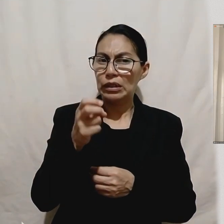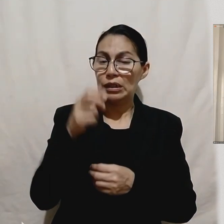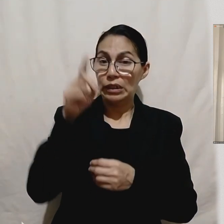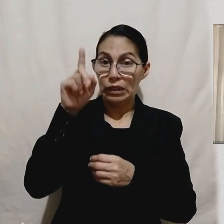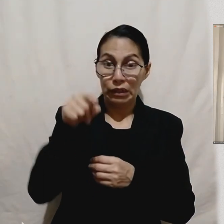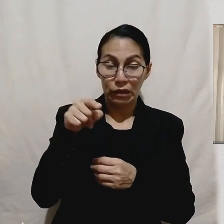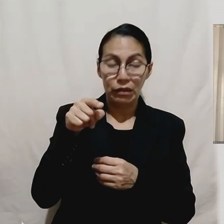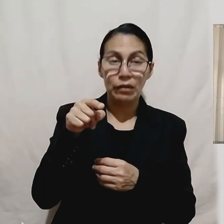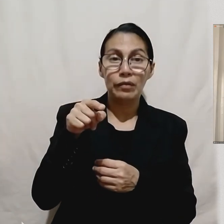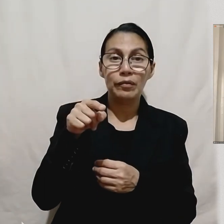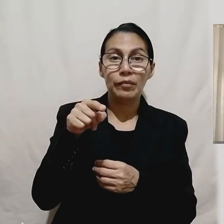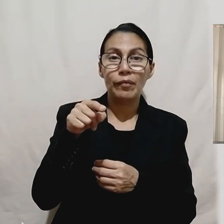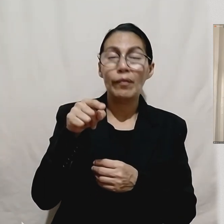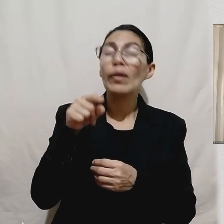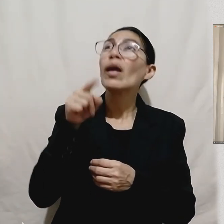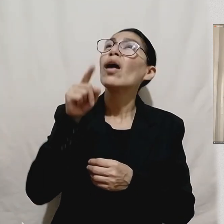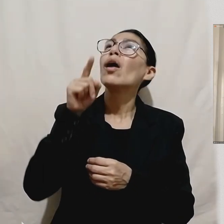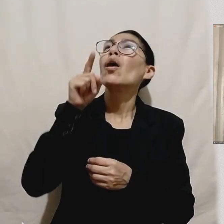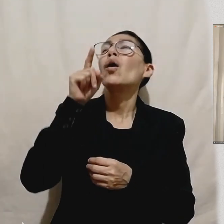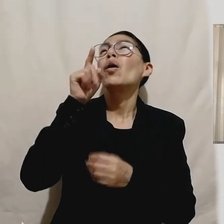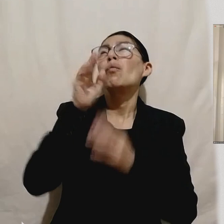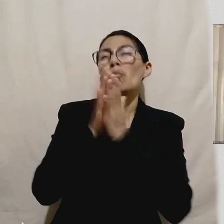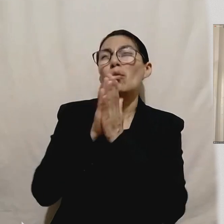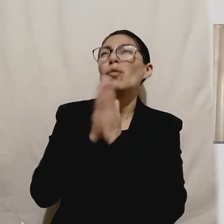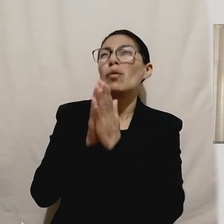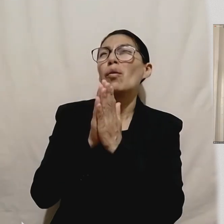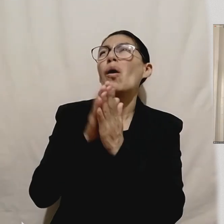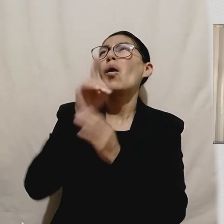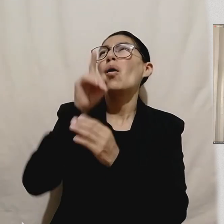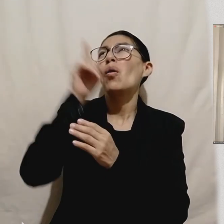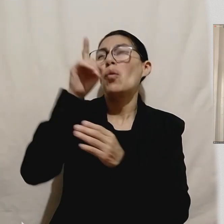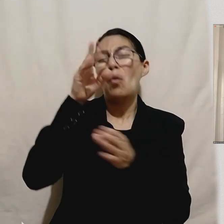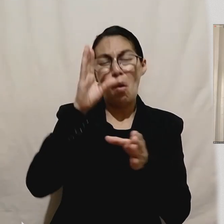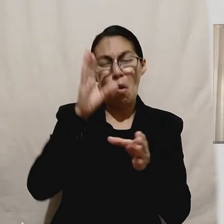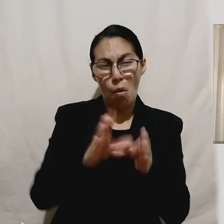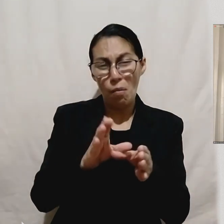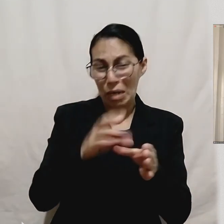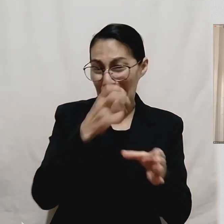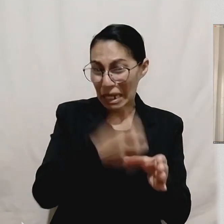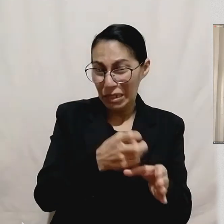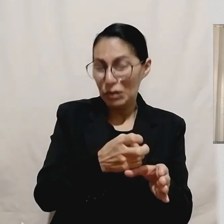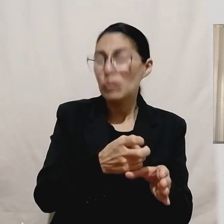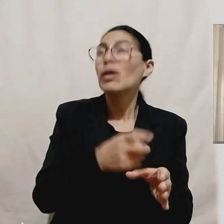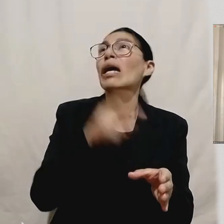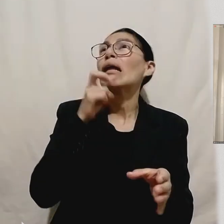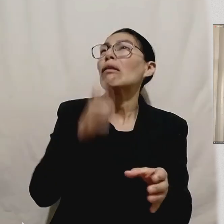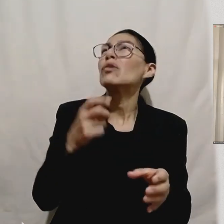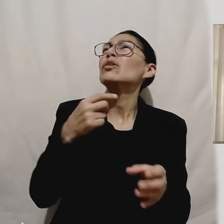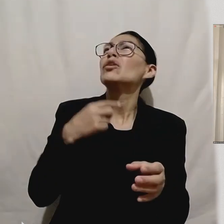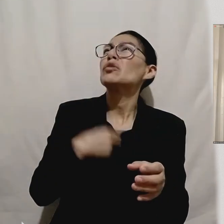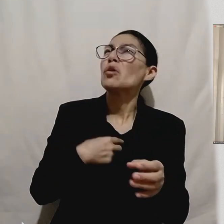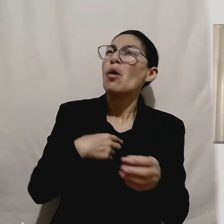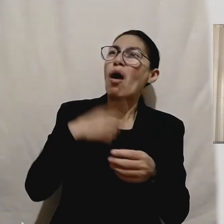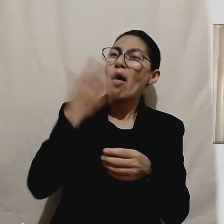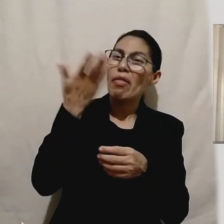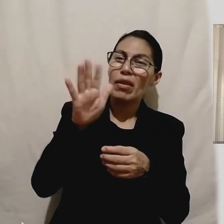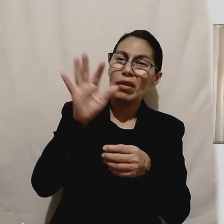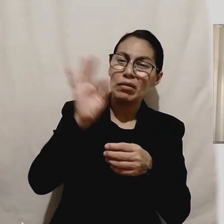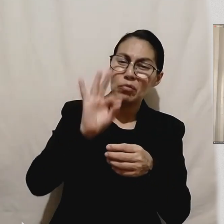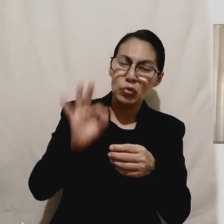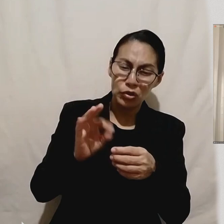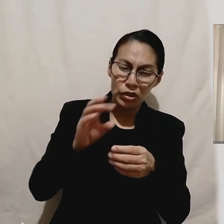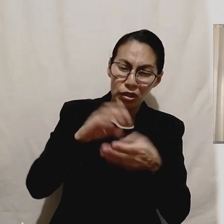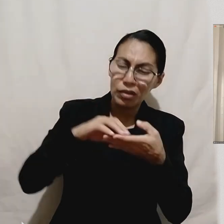dijo si tú cumples esto y él prometió devolver el diezmo